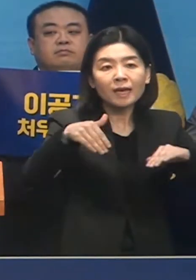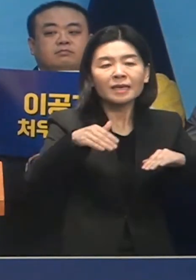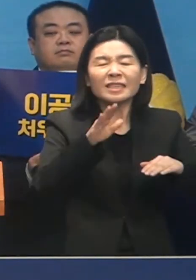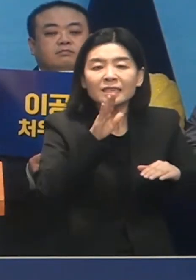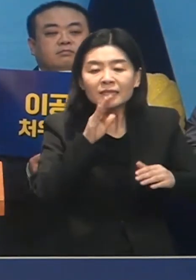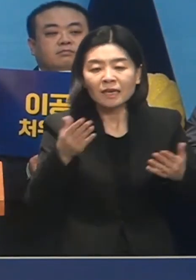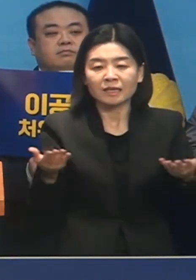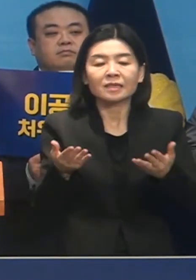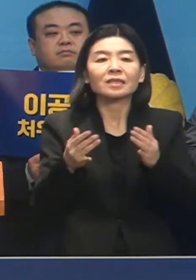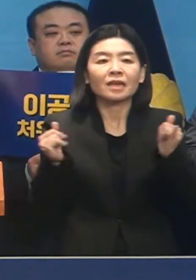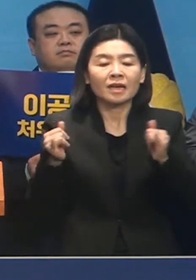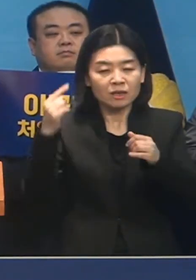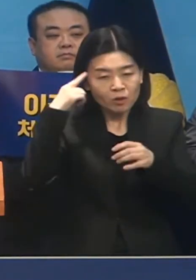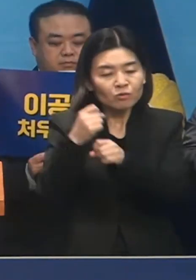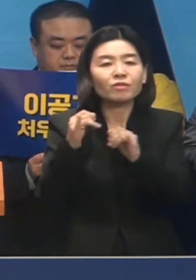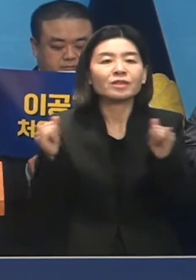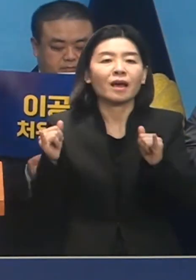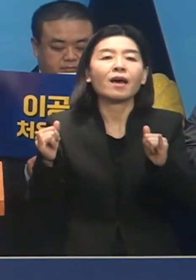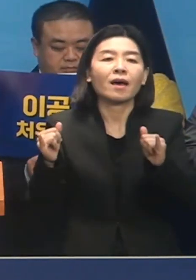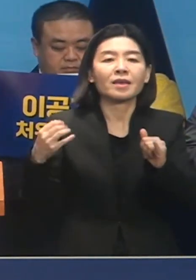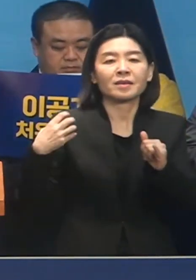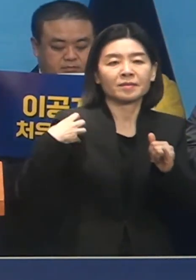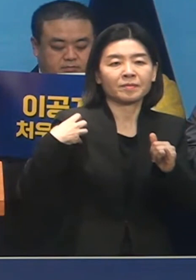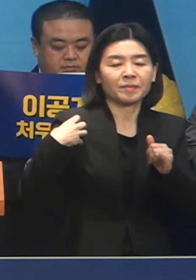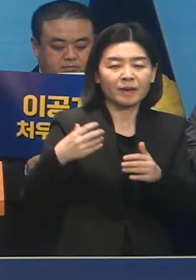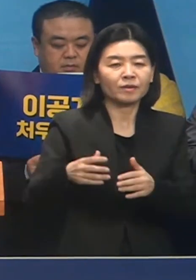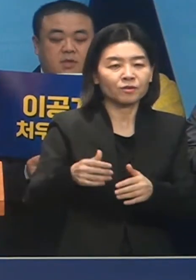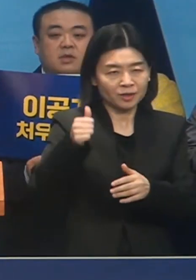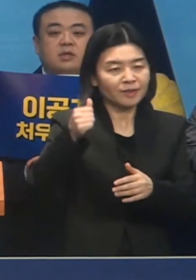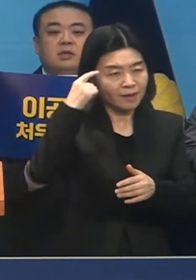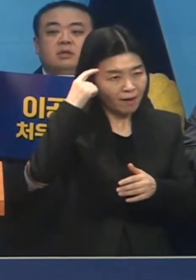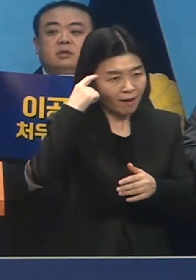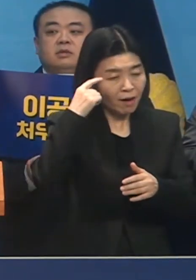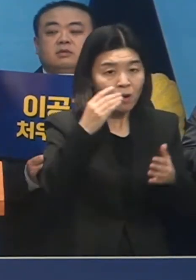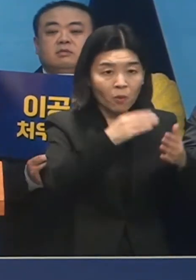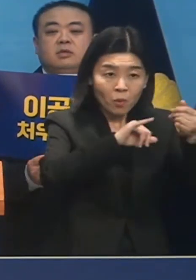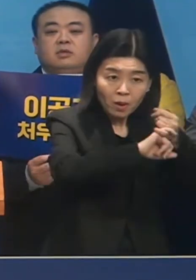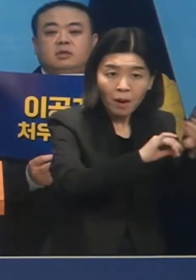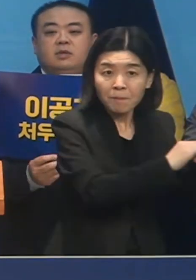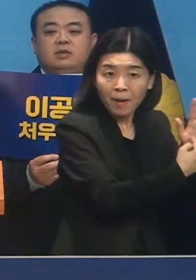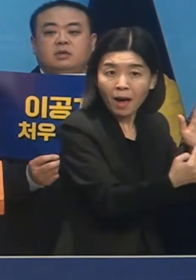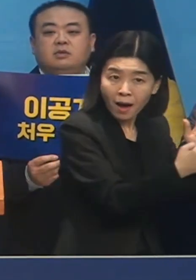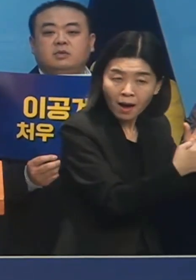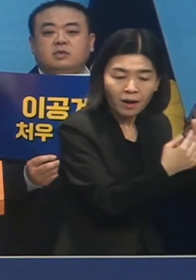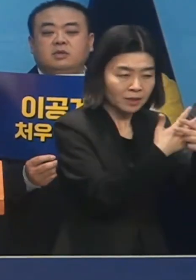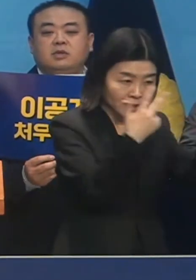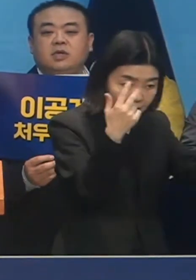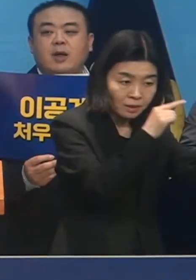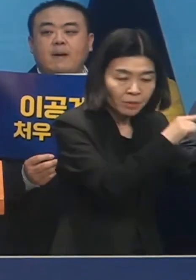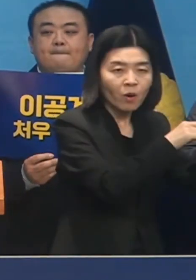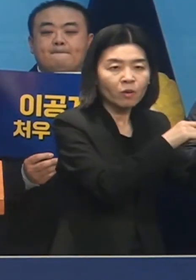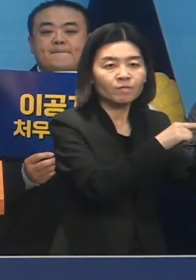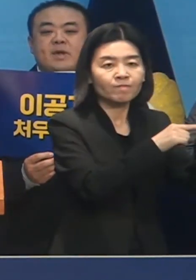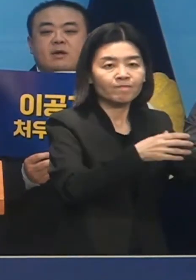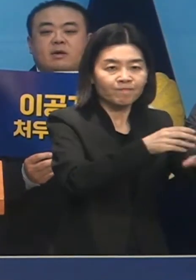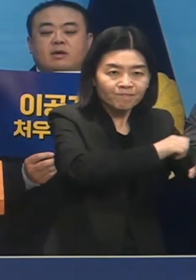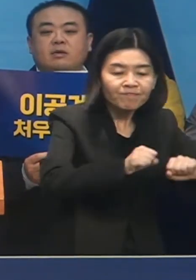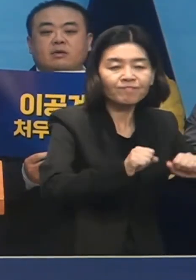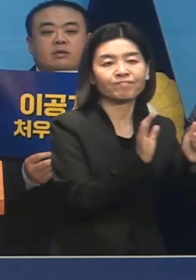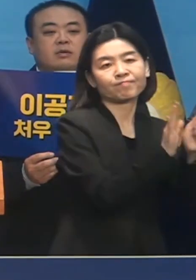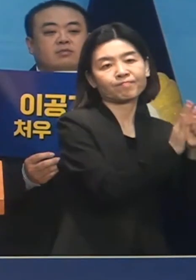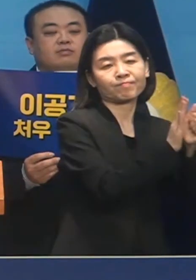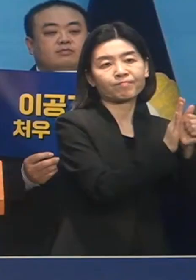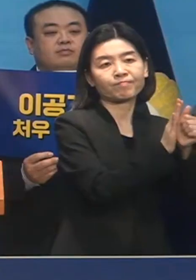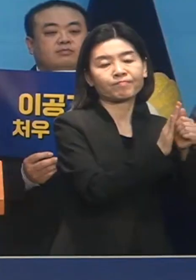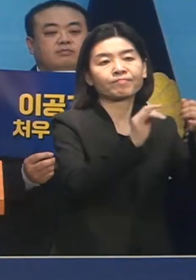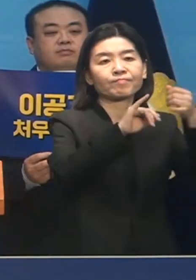되어야 합니다. 이것을 유일하게 과학기술 공약으로 제시한 이재명 후보를 적극적으로 지지합니다.